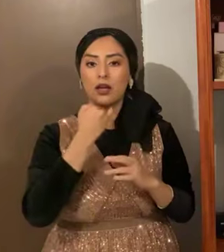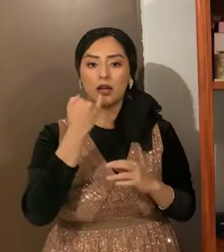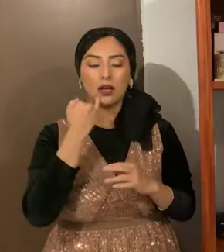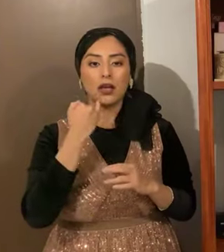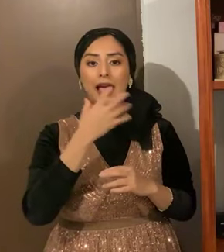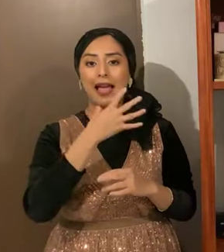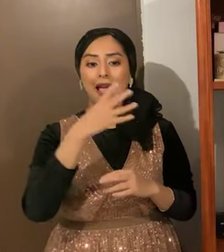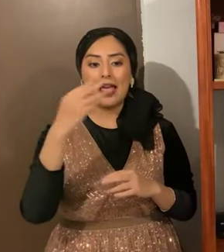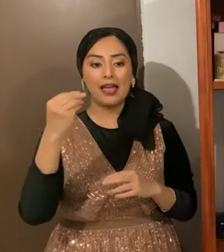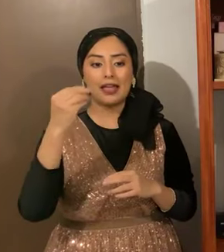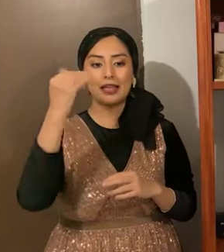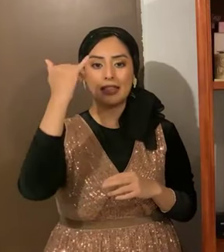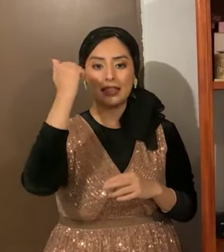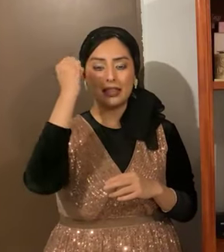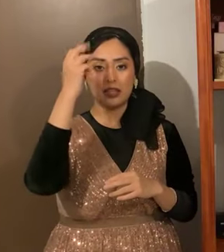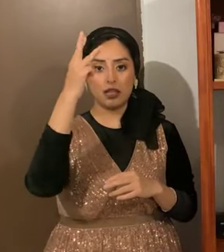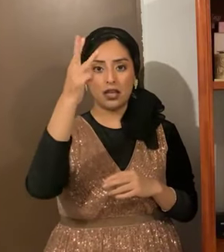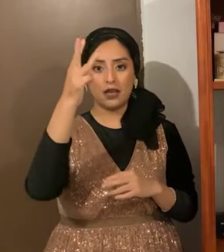y Yahshua HaMashiach.